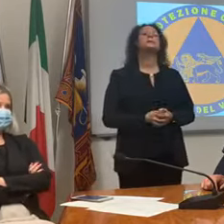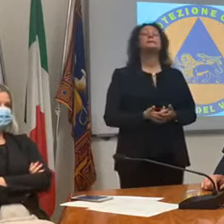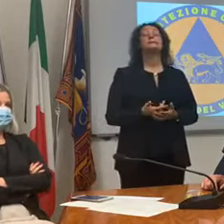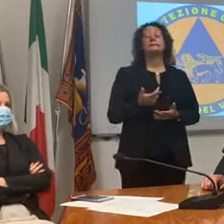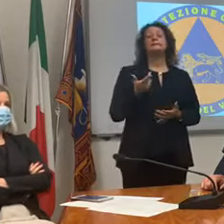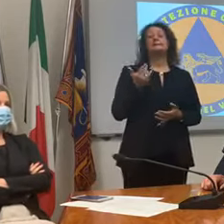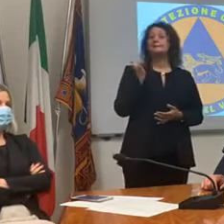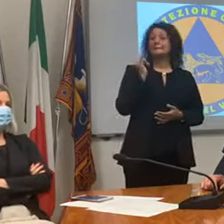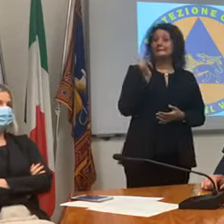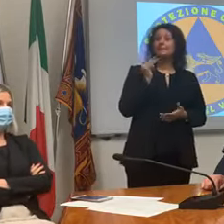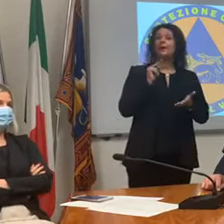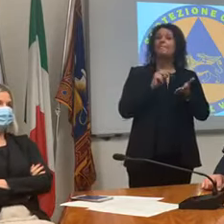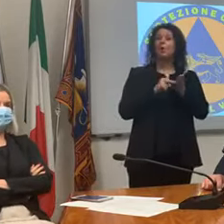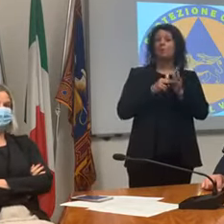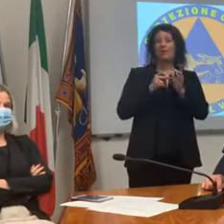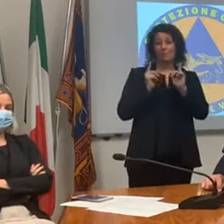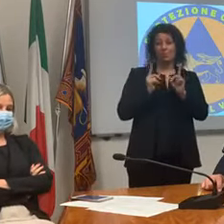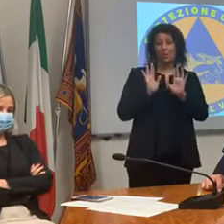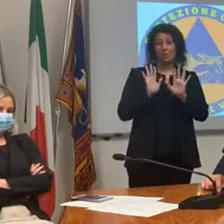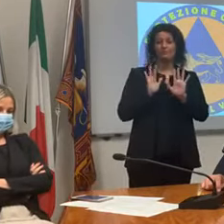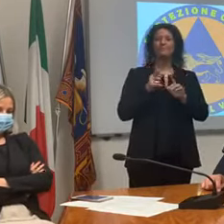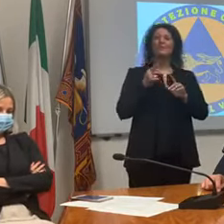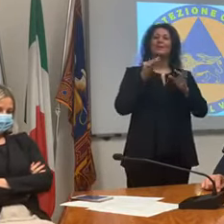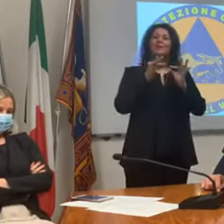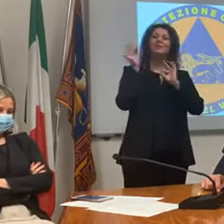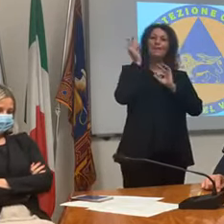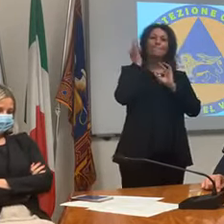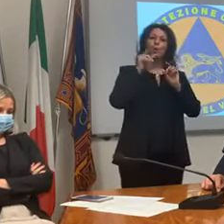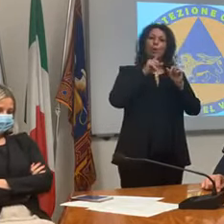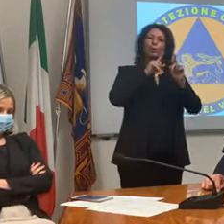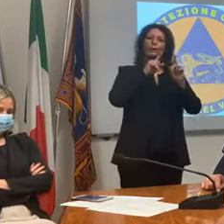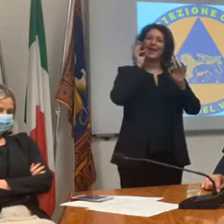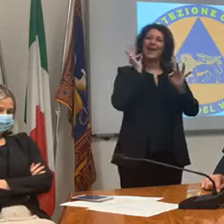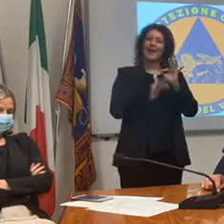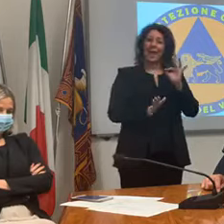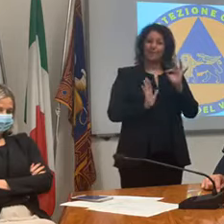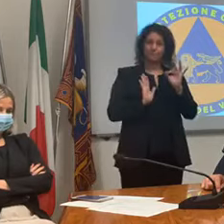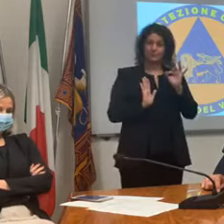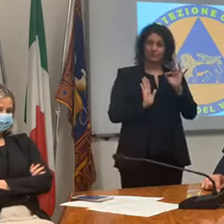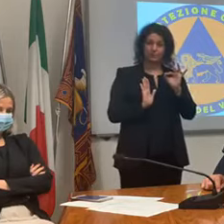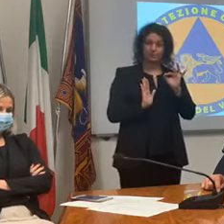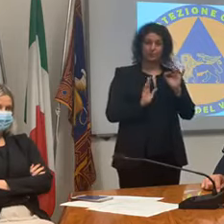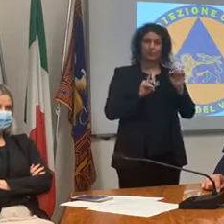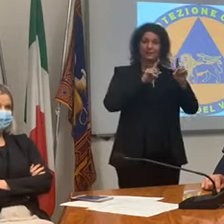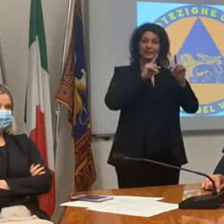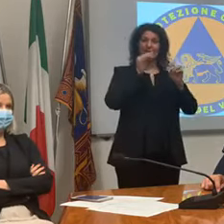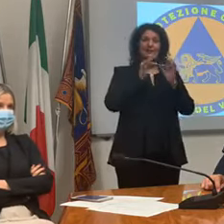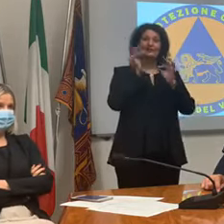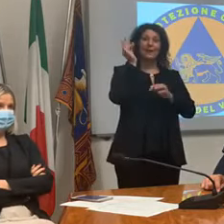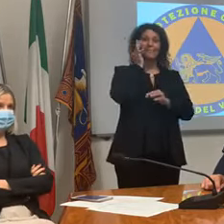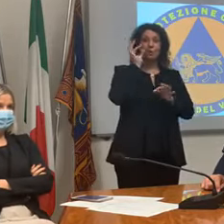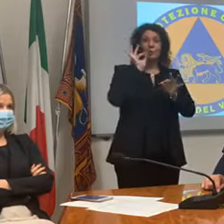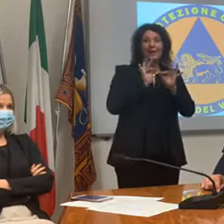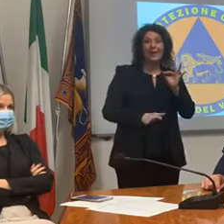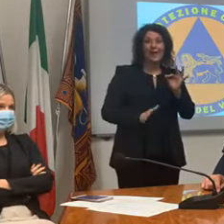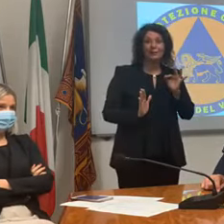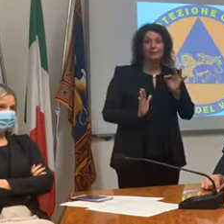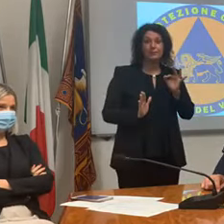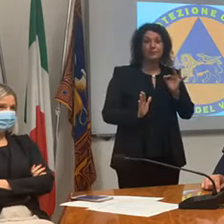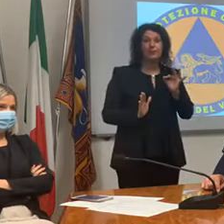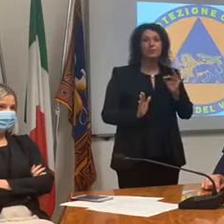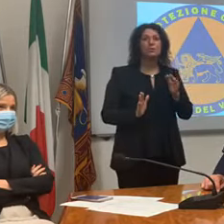Che l'attuale test rapido, il tampone rapido, prevede, cioè, io, cioè, dico,